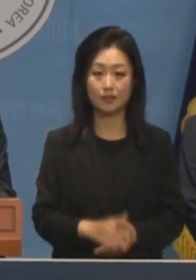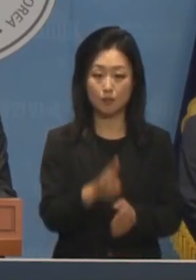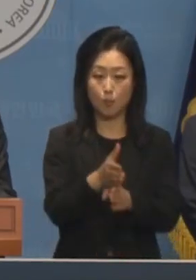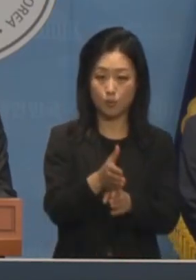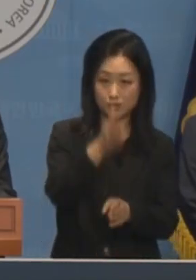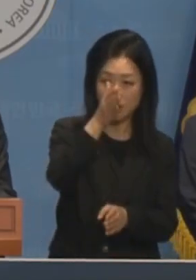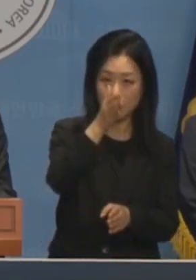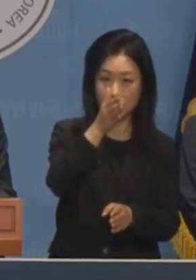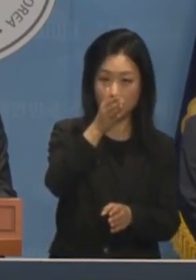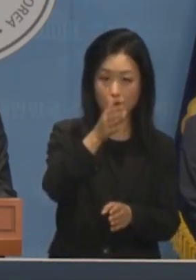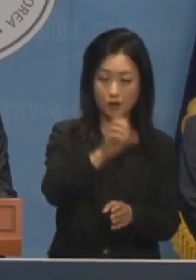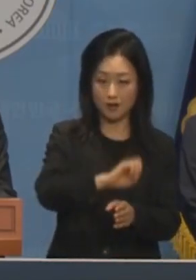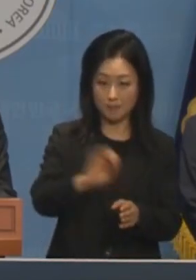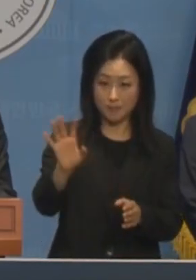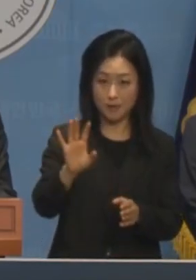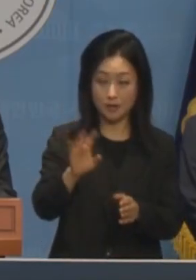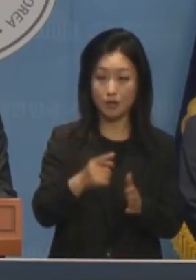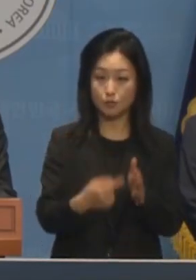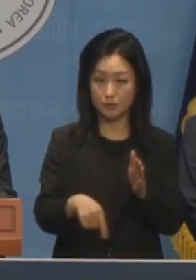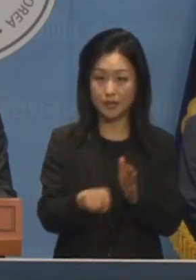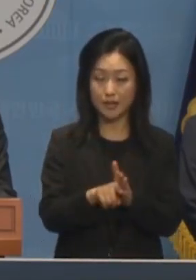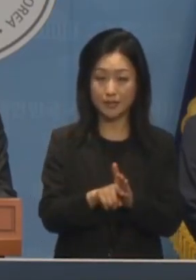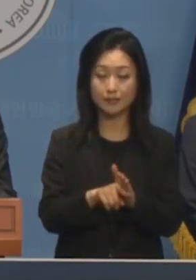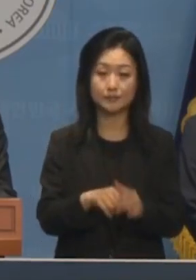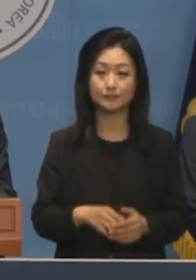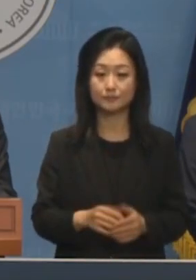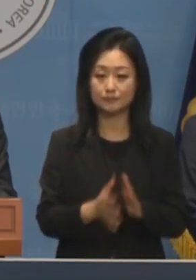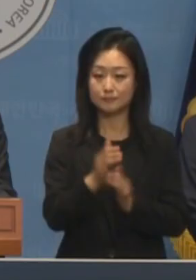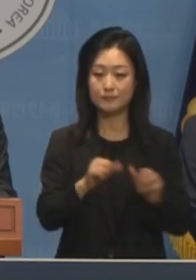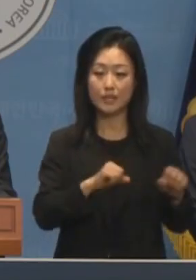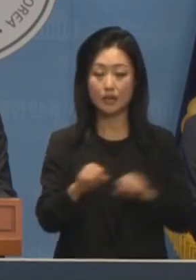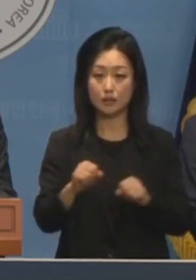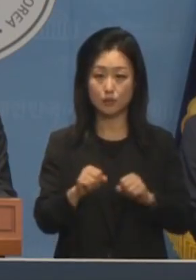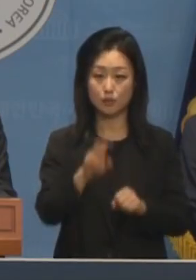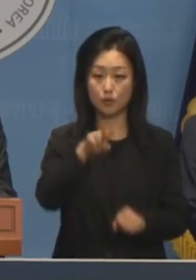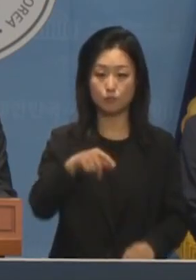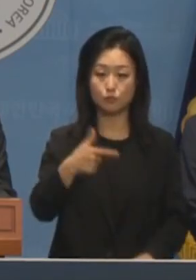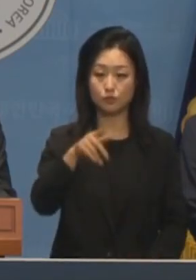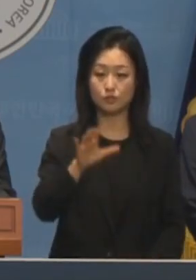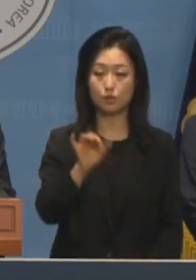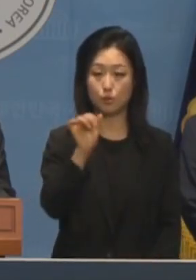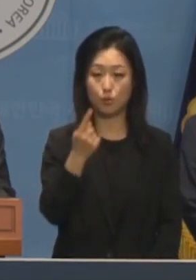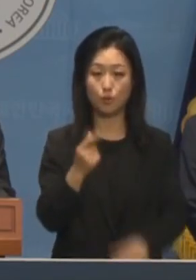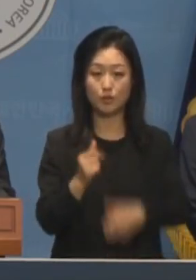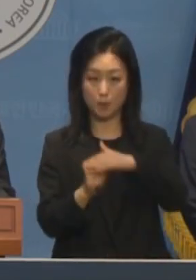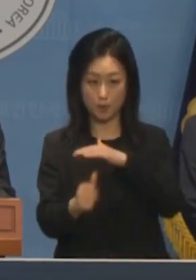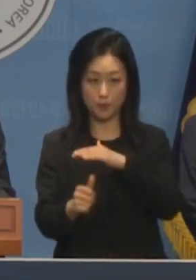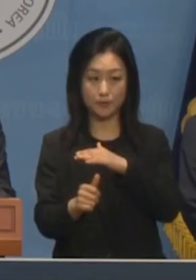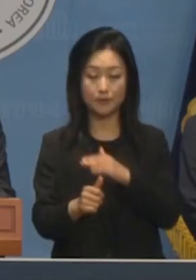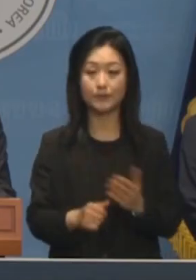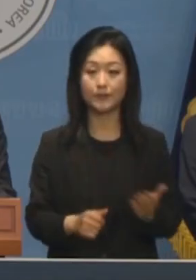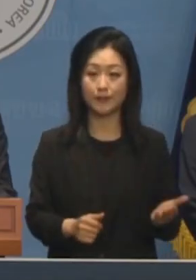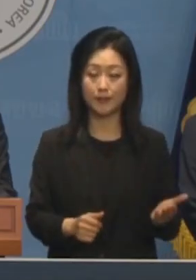위한 금강, 낙동강, 영산강 시민행동의 문성호 상임대표님 오셨습니다.